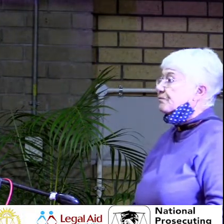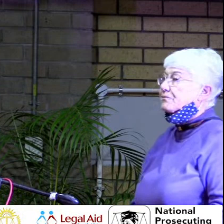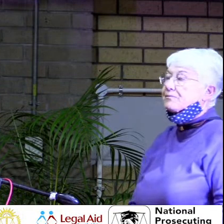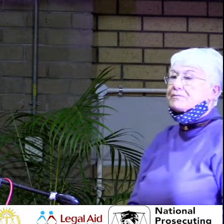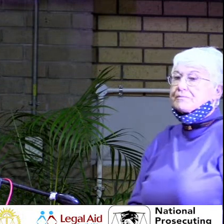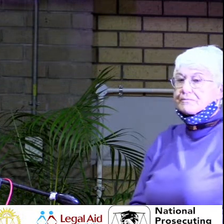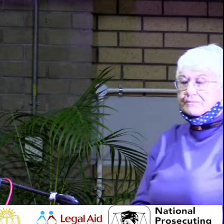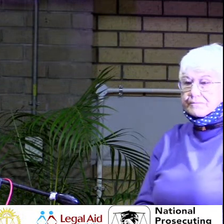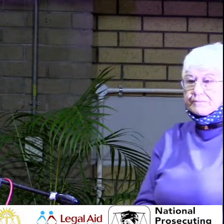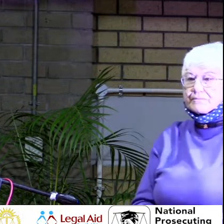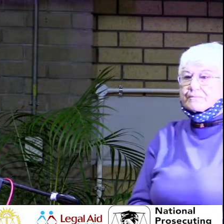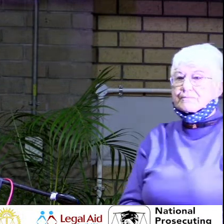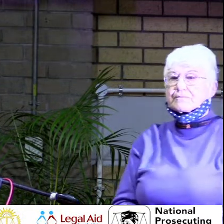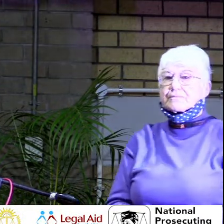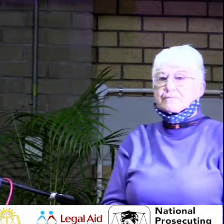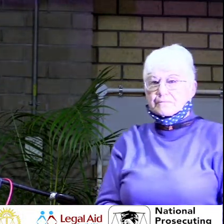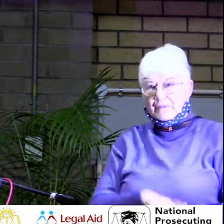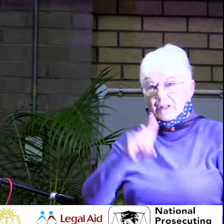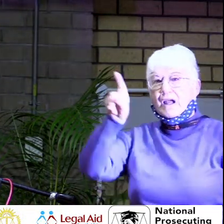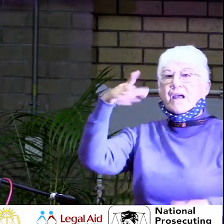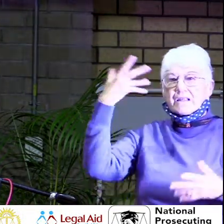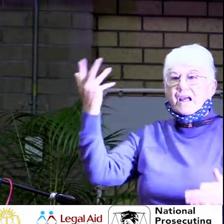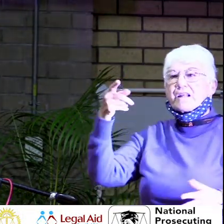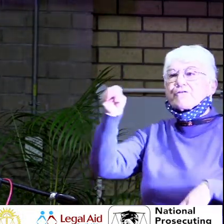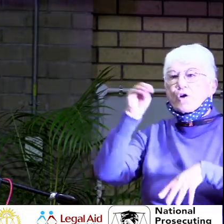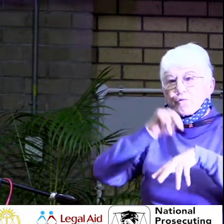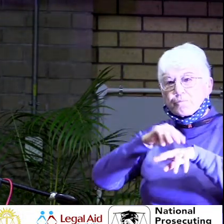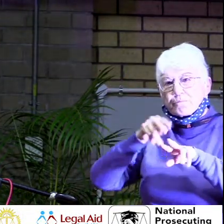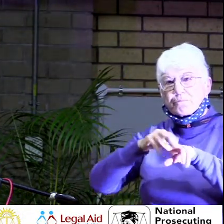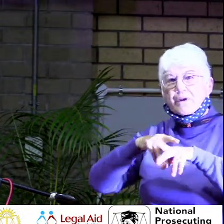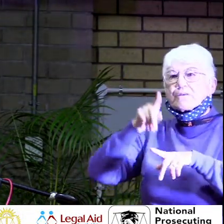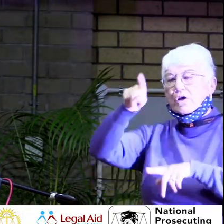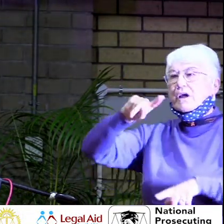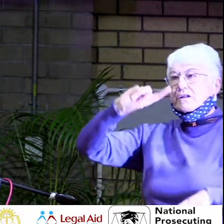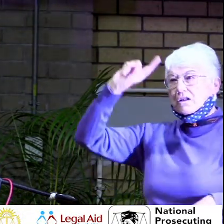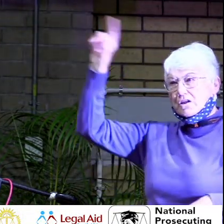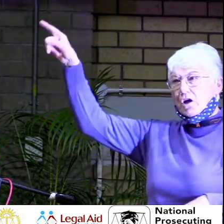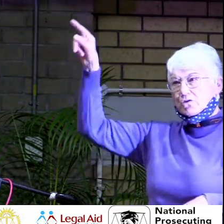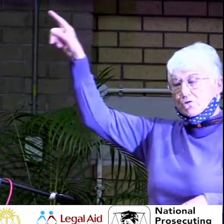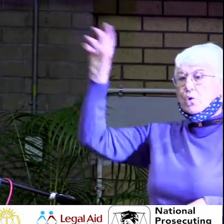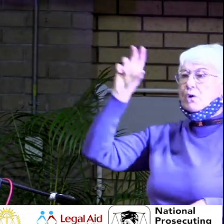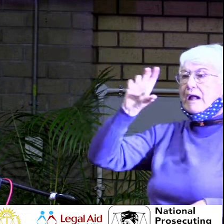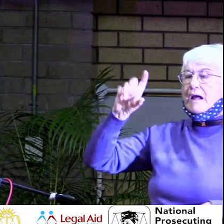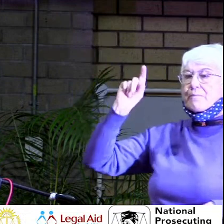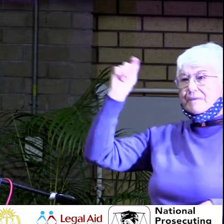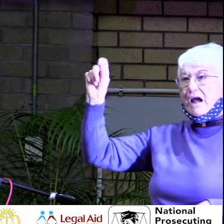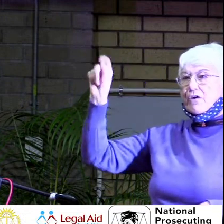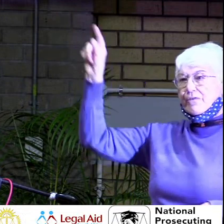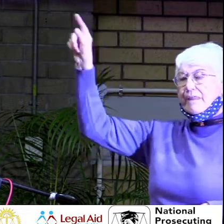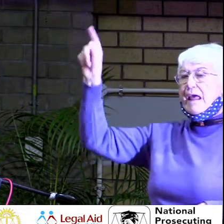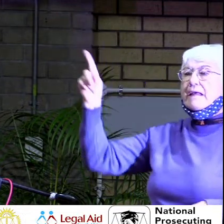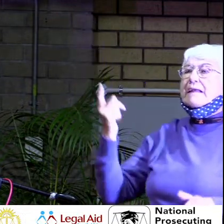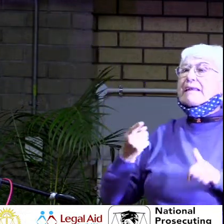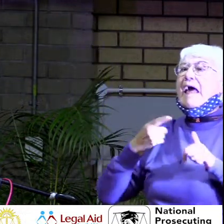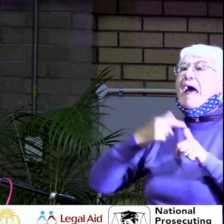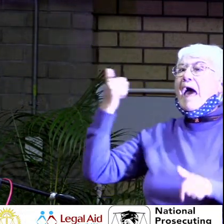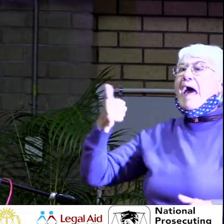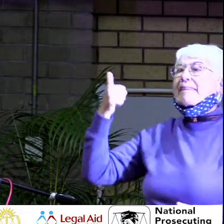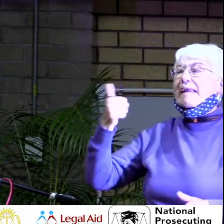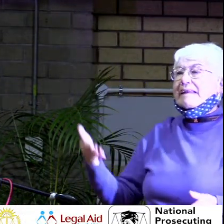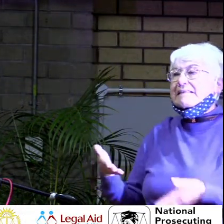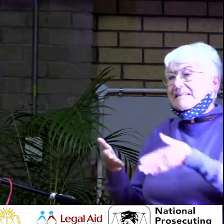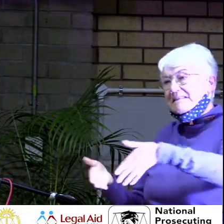ebulela kwi-department ngokuzisa imbizo apha ekuhlaleni. Izithembiso zenziwe apha kodwa uyathemba